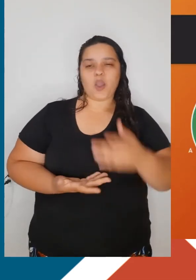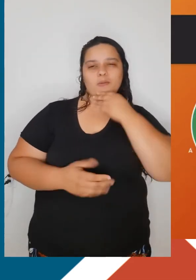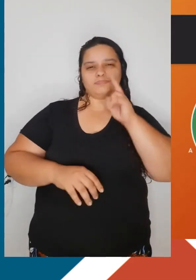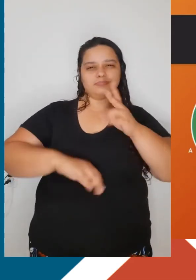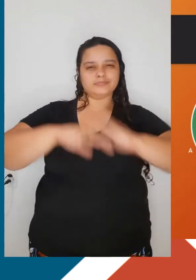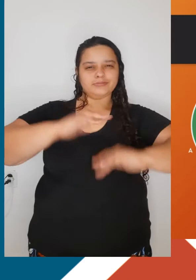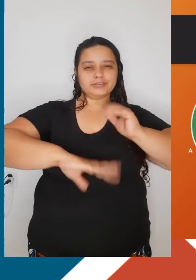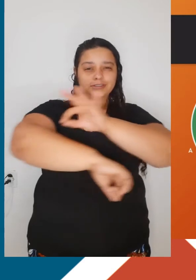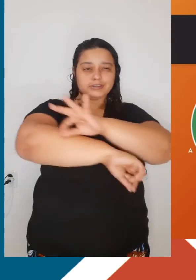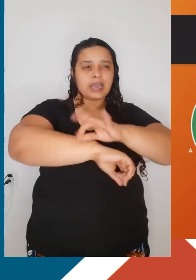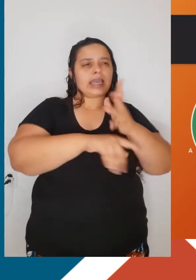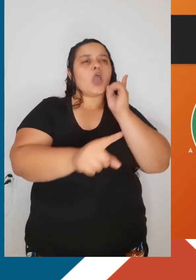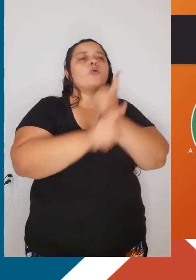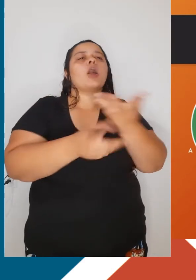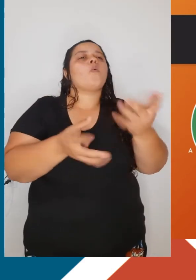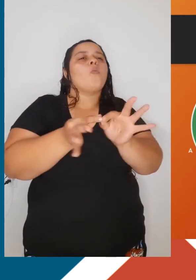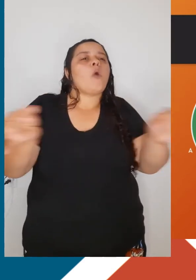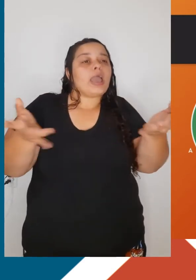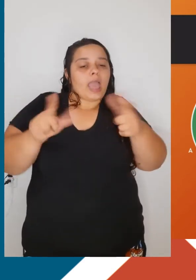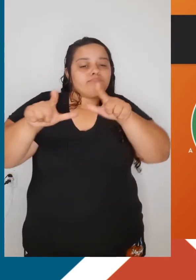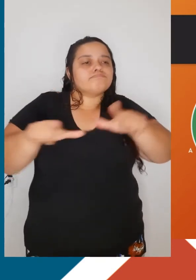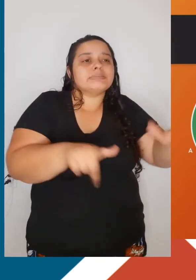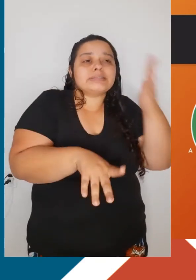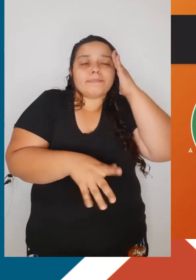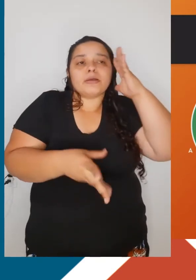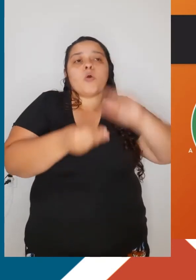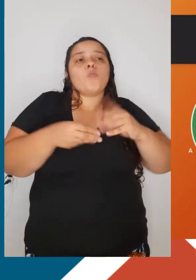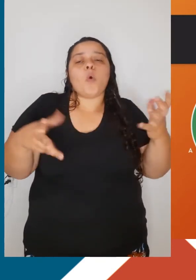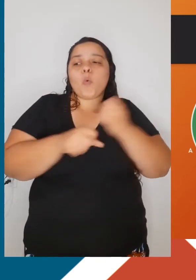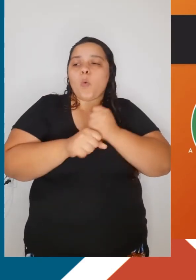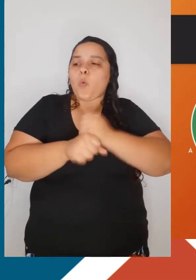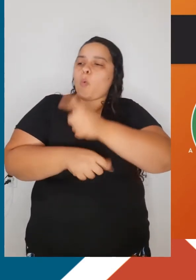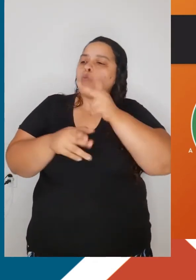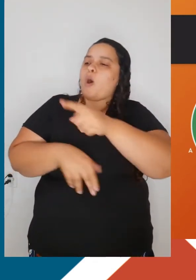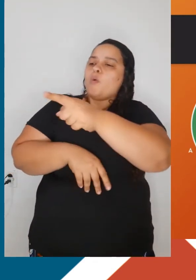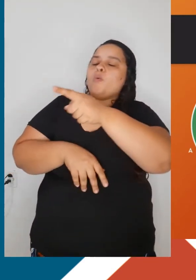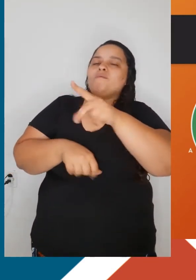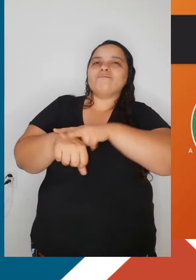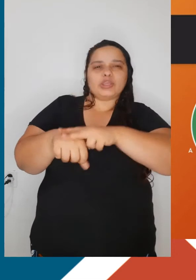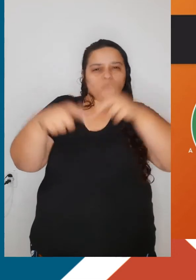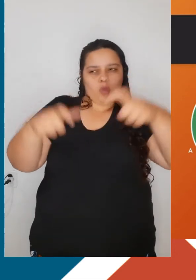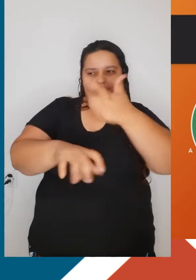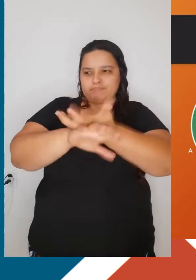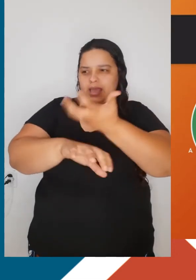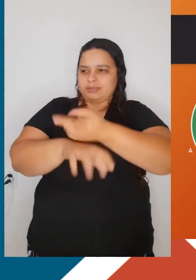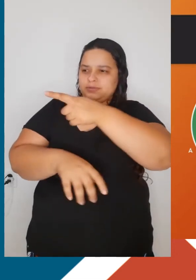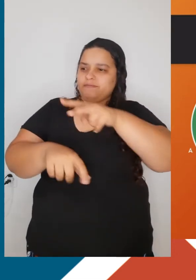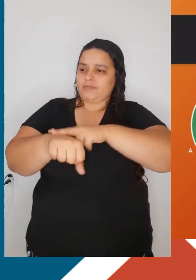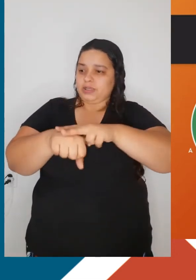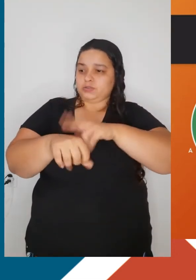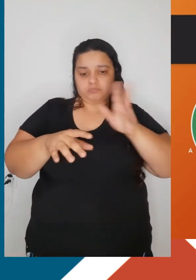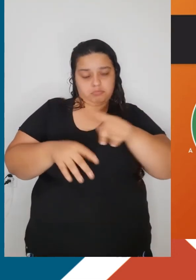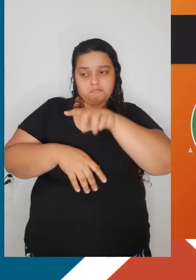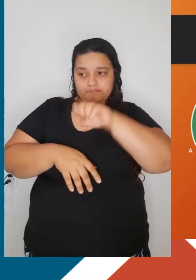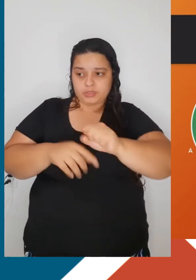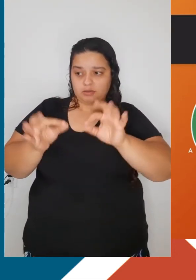O engenheiro quer determinar a área de passeio, que na imagem está representada pela área verde, tendo como única informação a